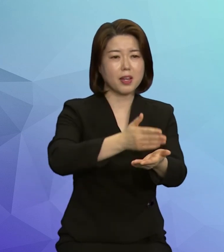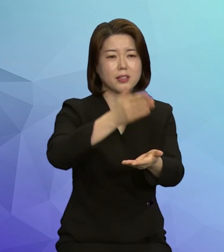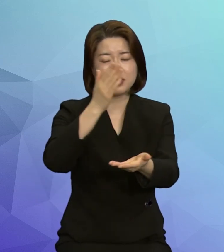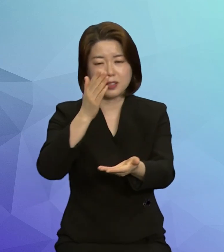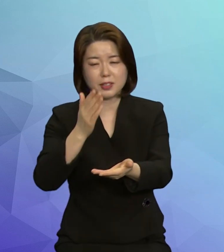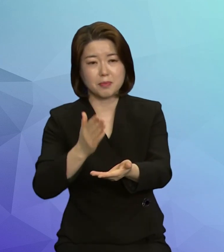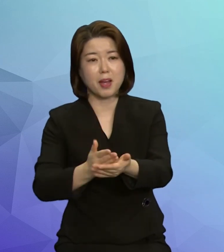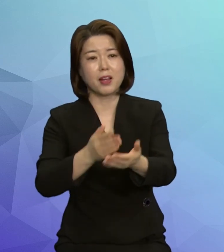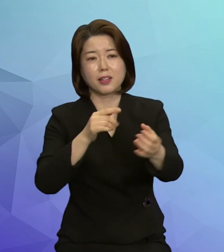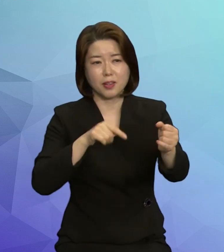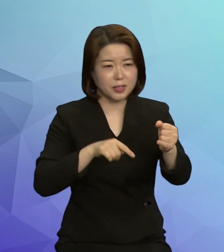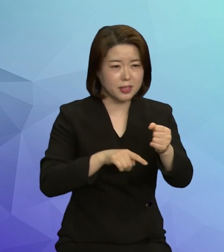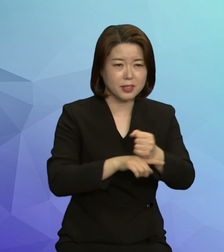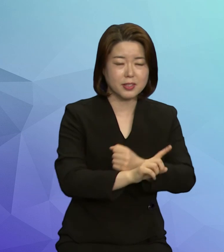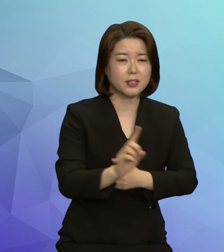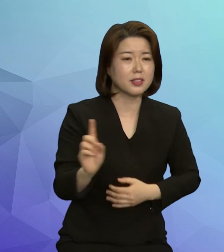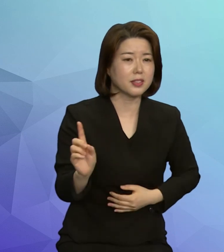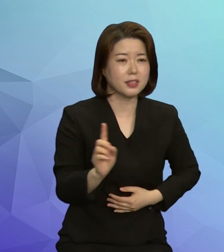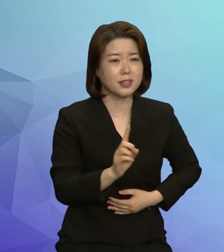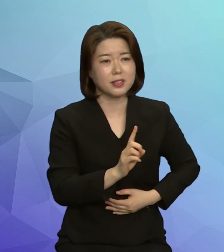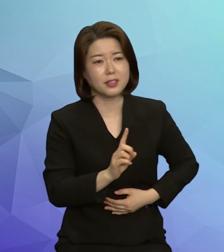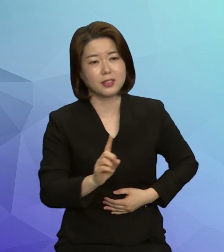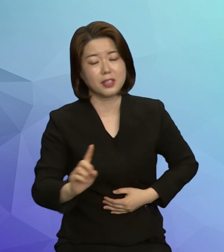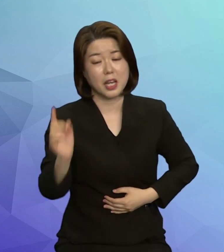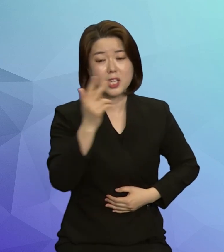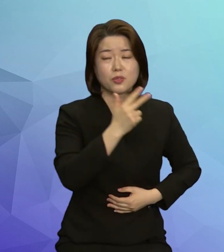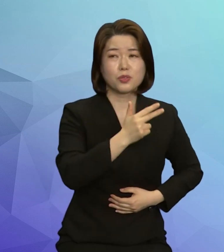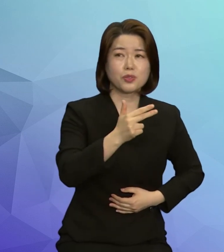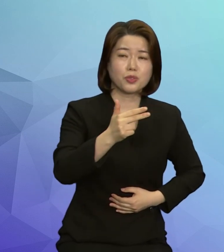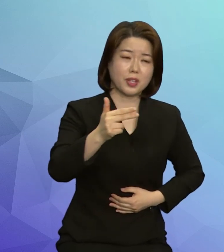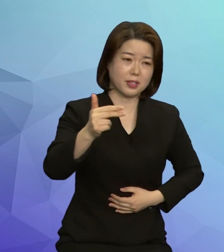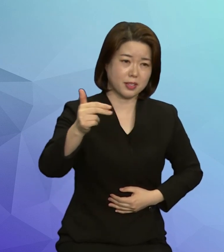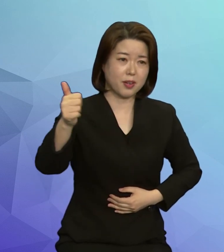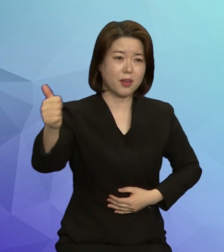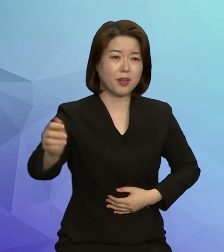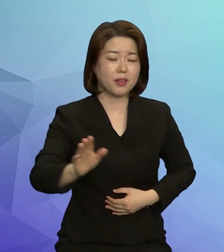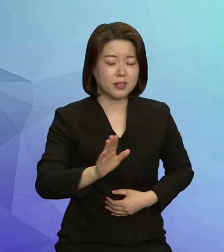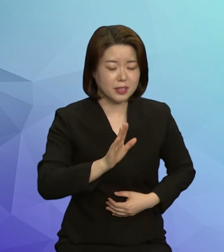기도하고 낙심하지 말 것을